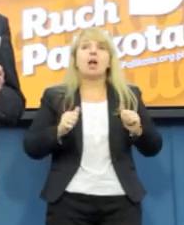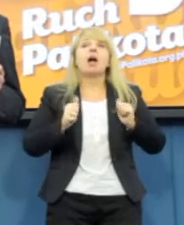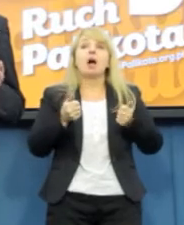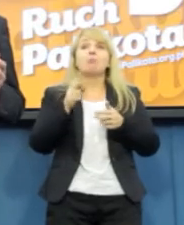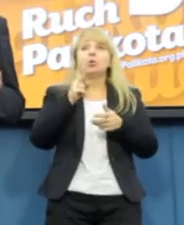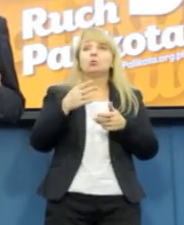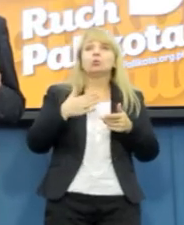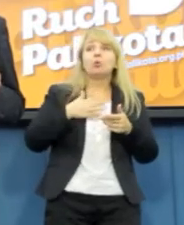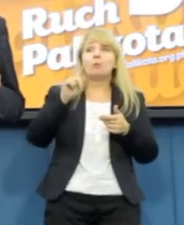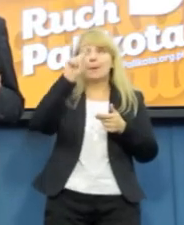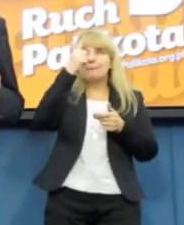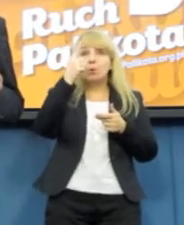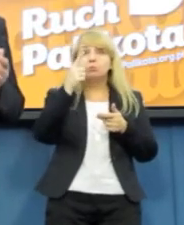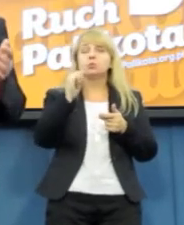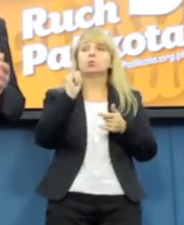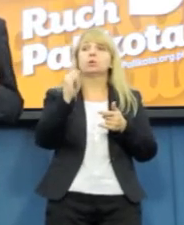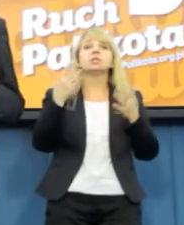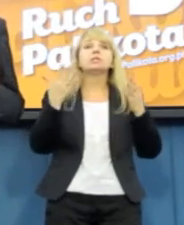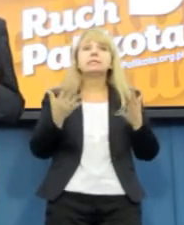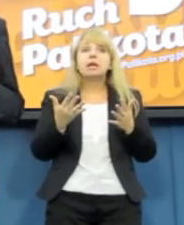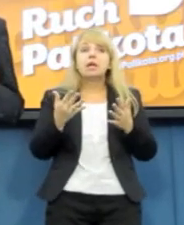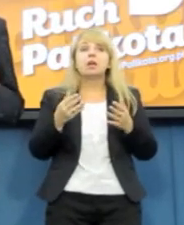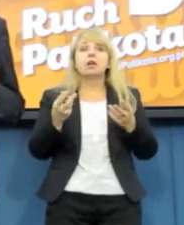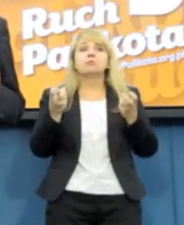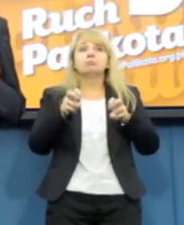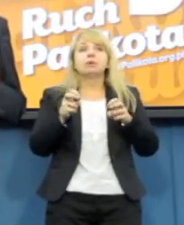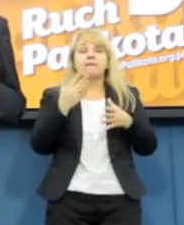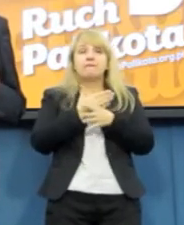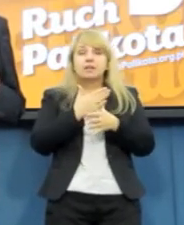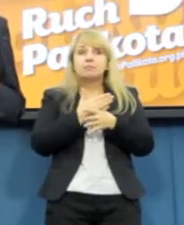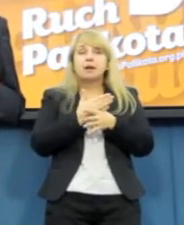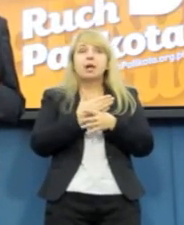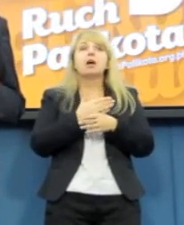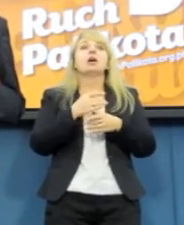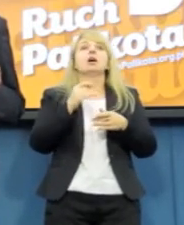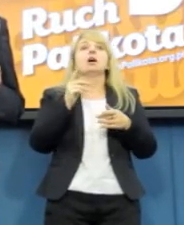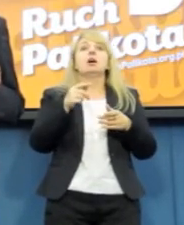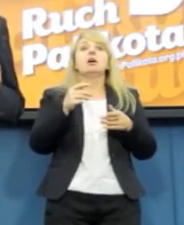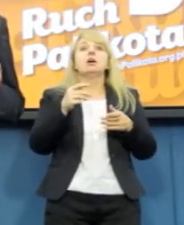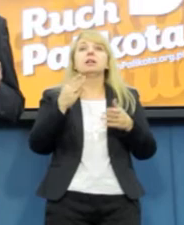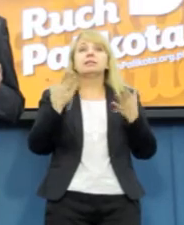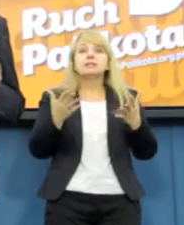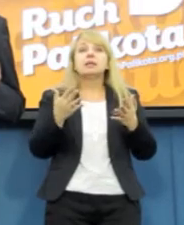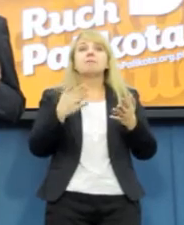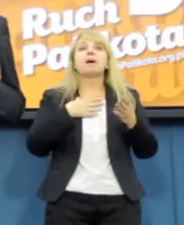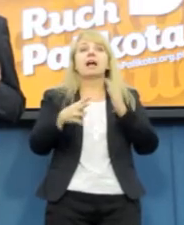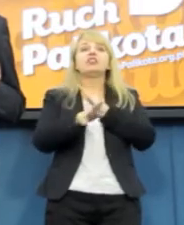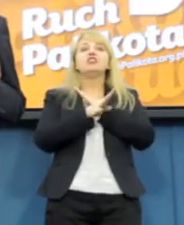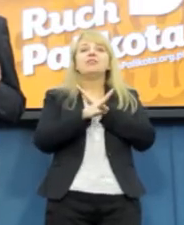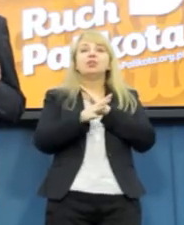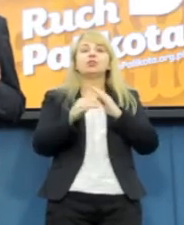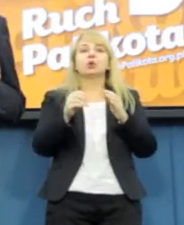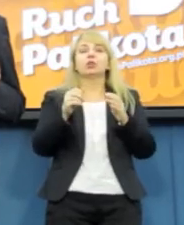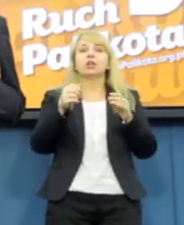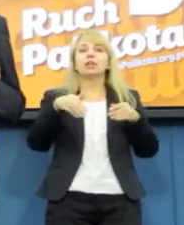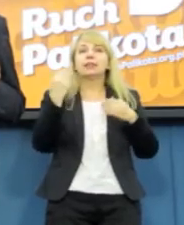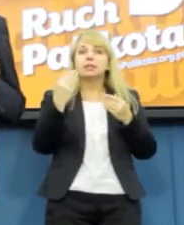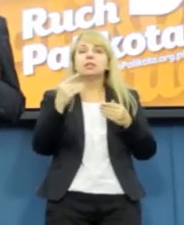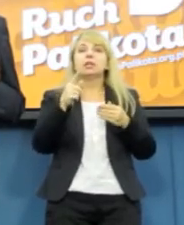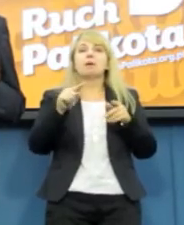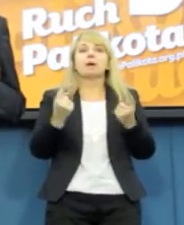pomysł, mógł przyjść do urzędu, zgłosić ten pomysł i miał 90 dni na to, aby mógł realizować swoje cele